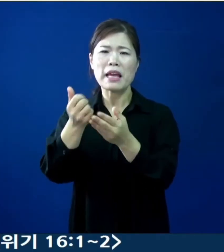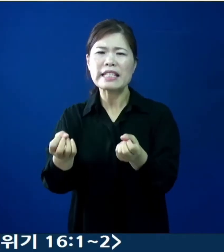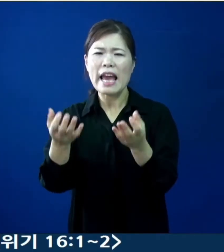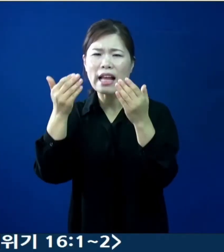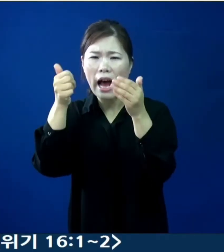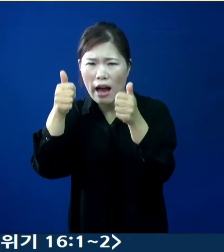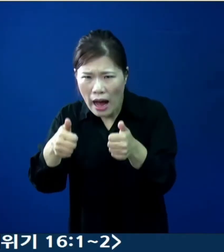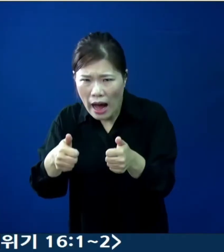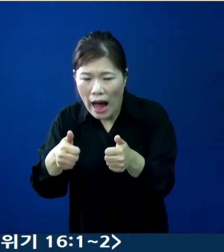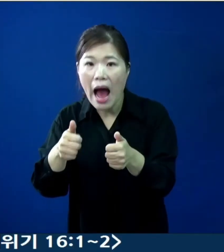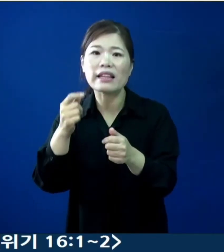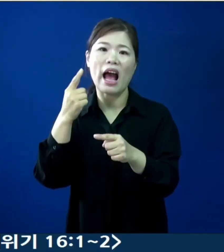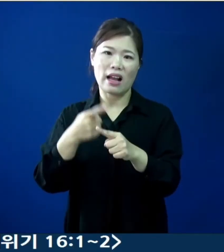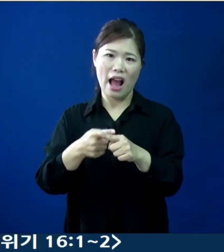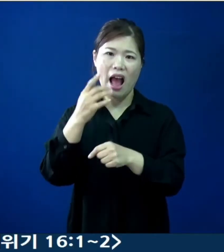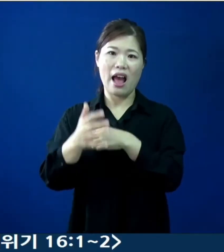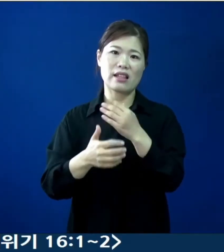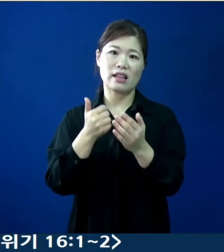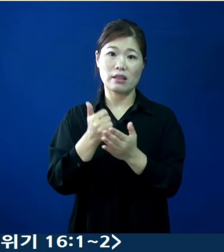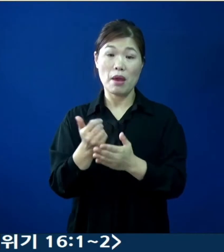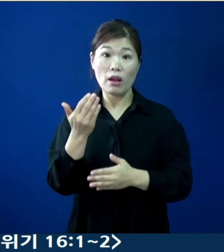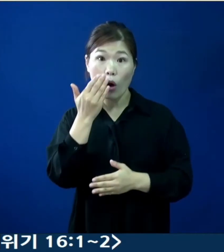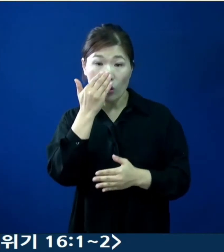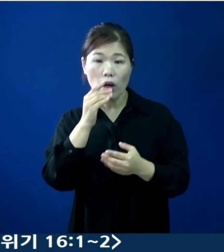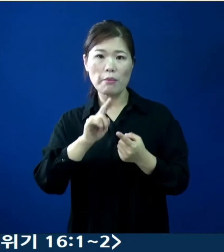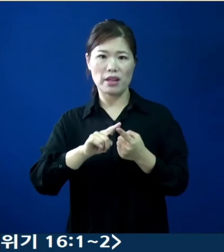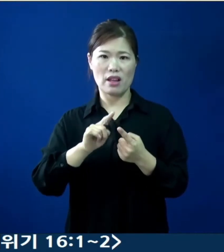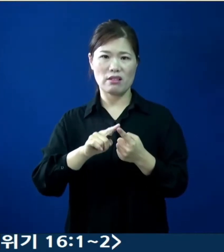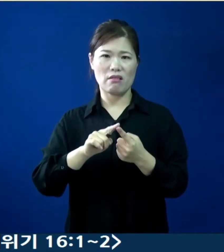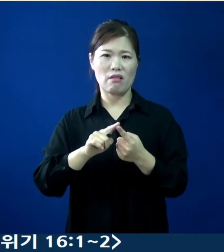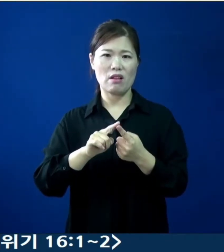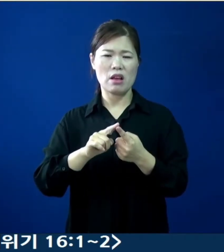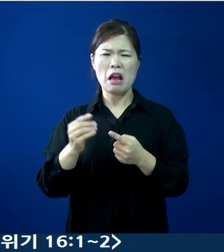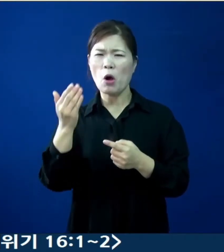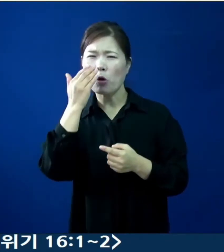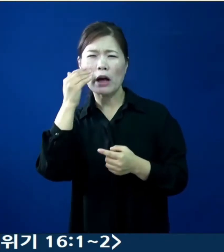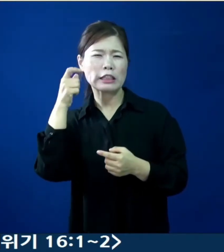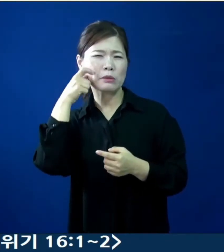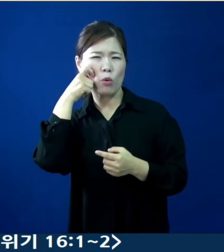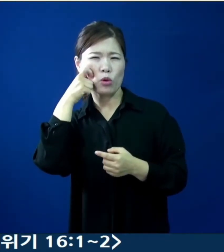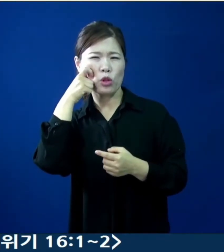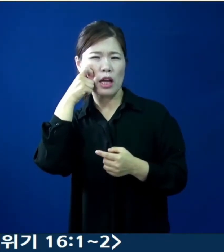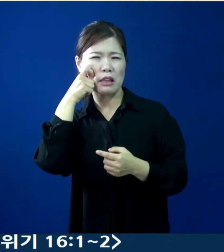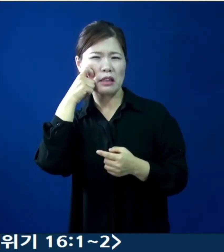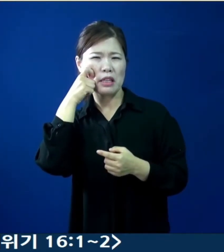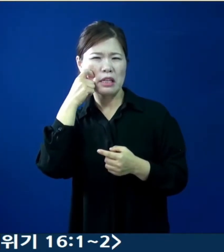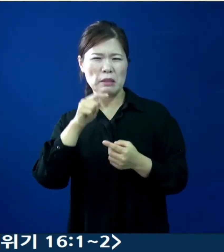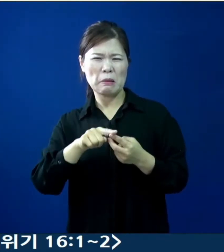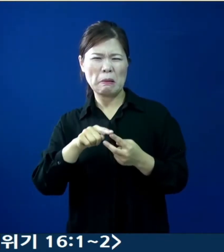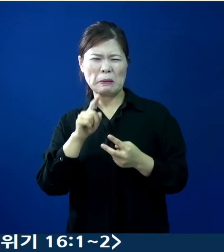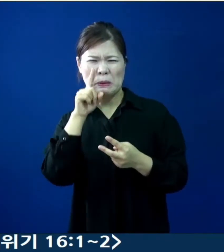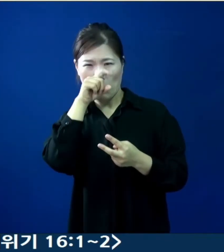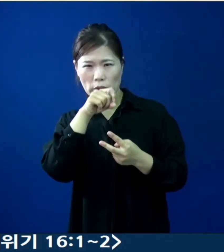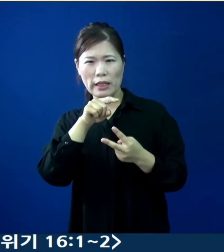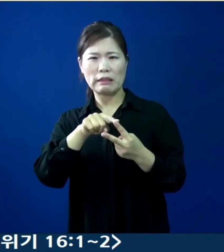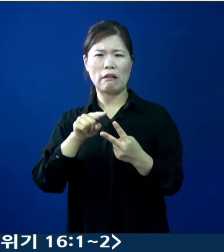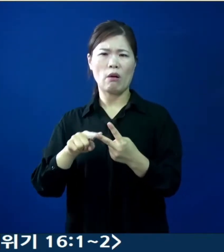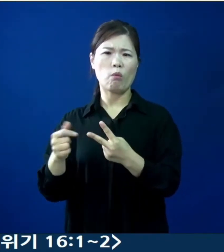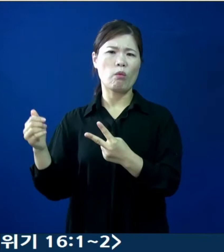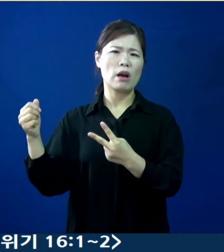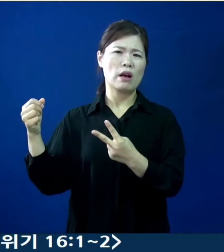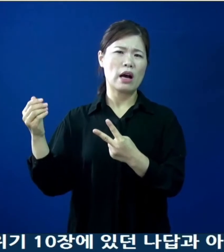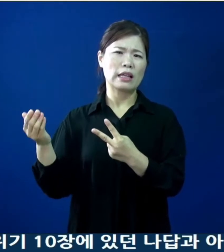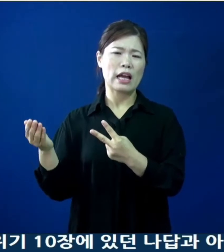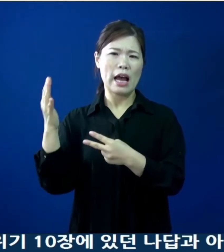하나님의 거룩함이 그 거룩하지 못한 속된 나답과 아비후를 친 거죠.